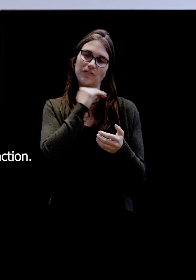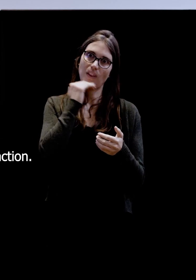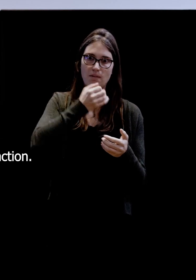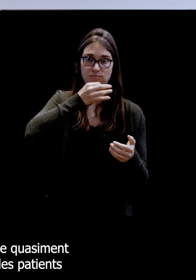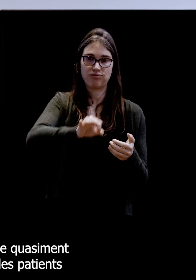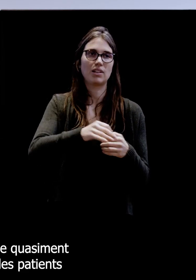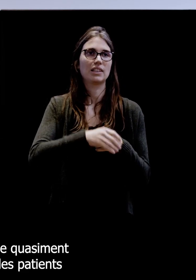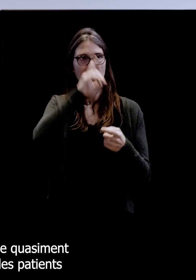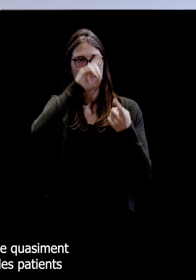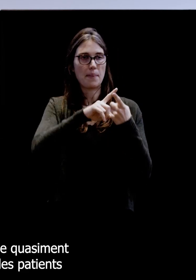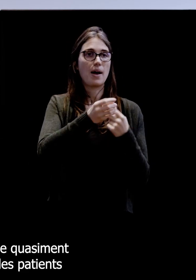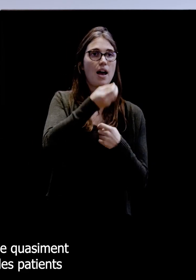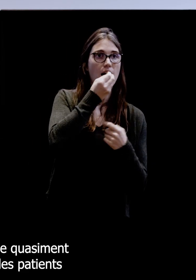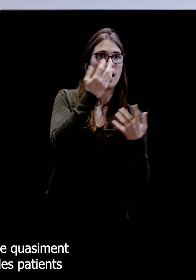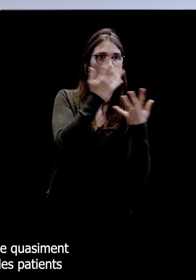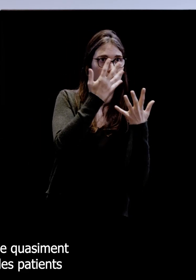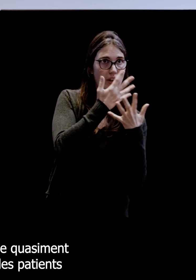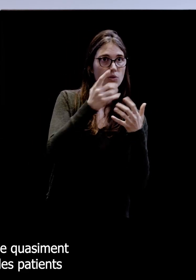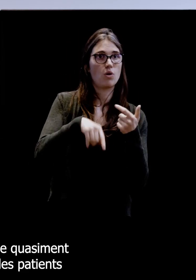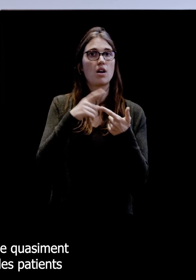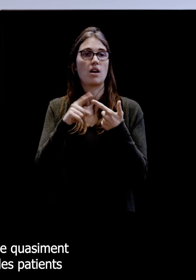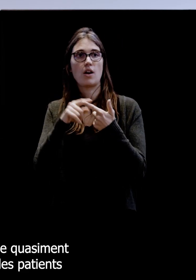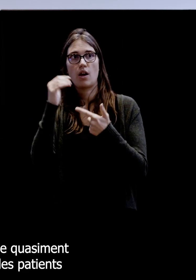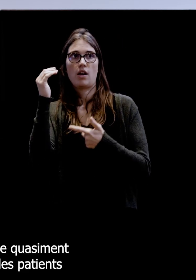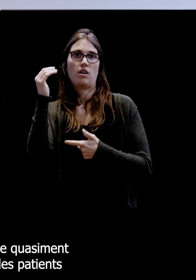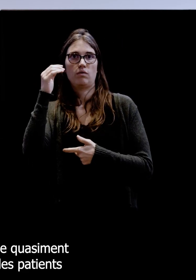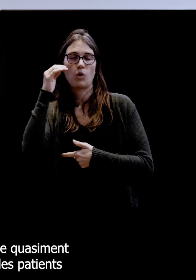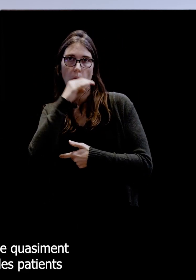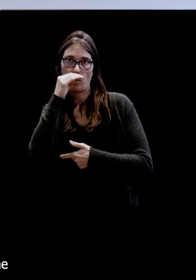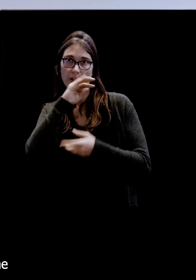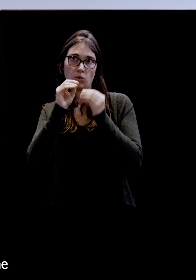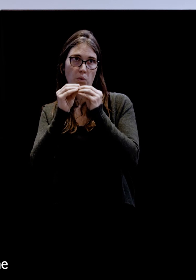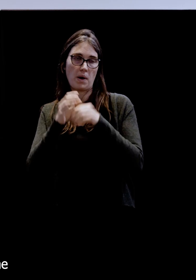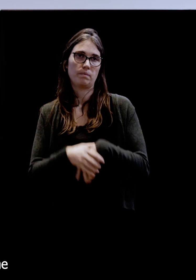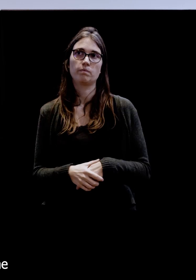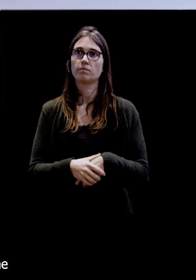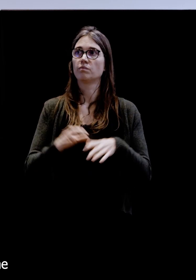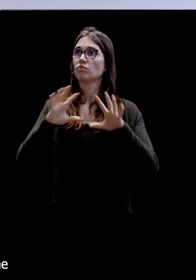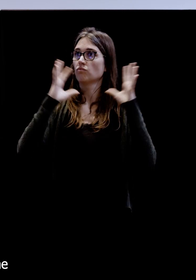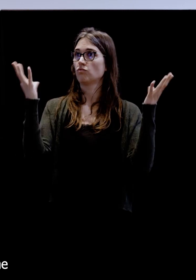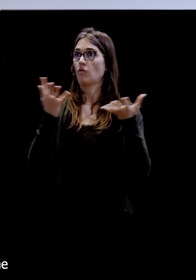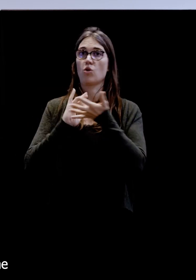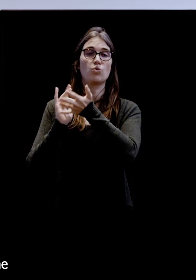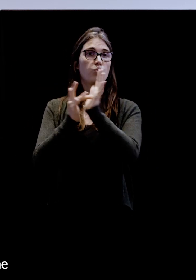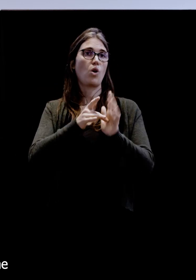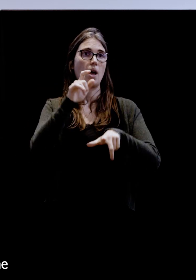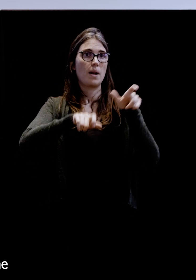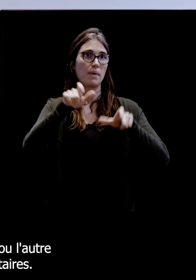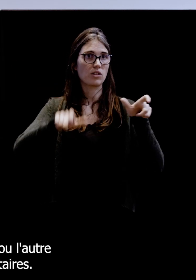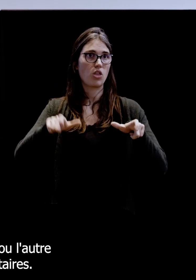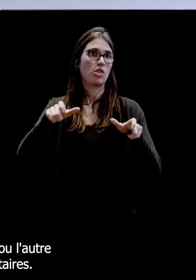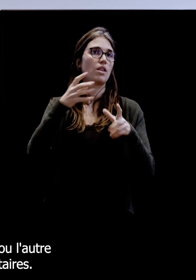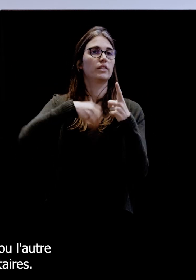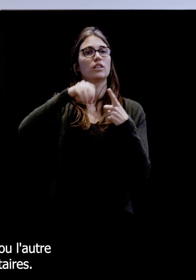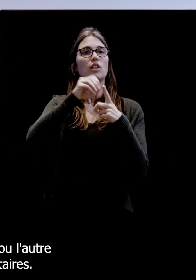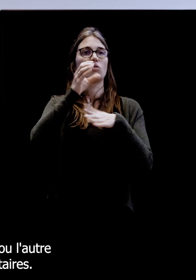l'olfaction. Donc, on peut considérer que quasiment la totalité des enfants ou des patients, des patients, oui, avec un syndrome